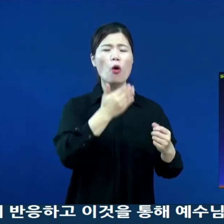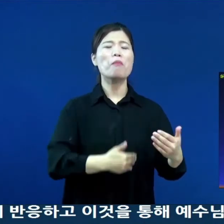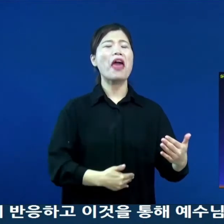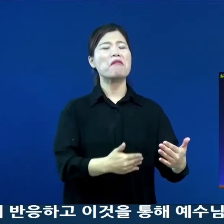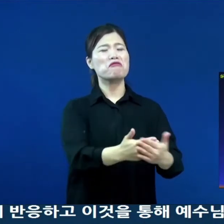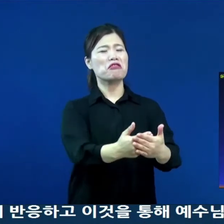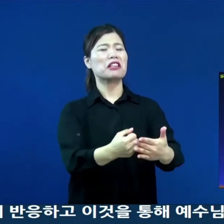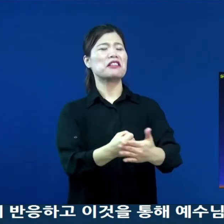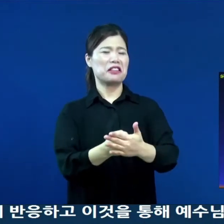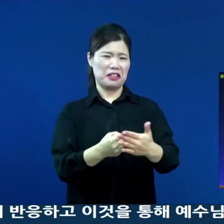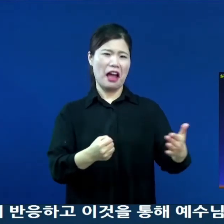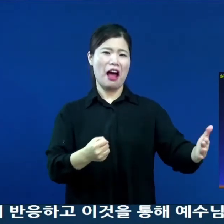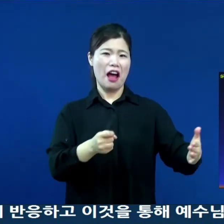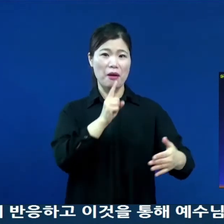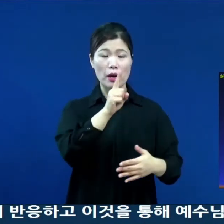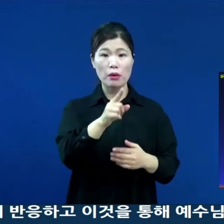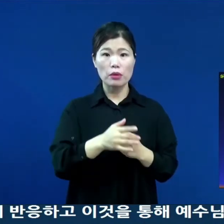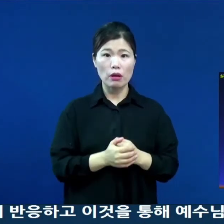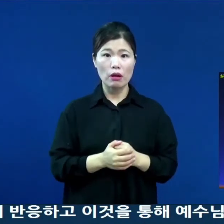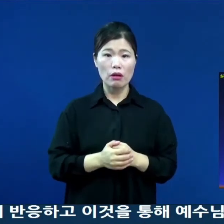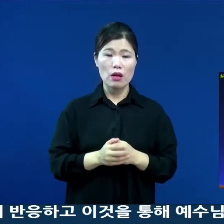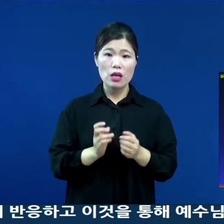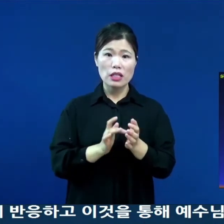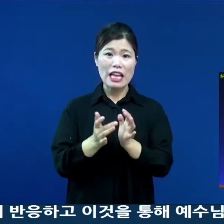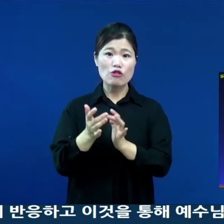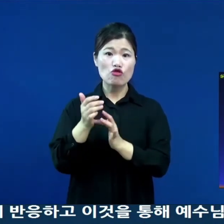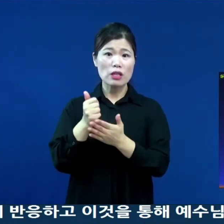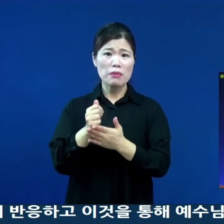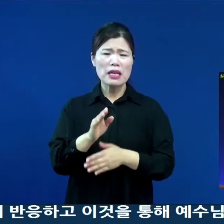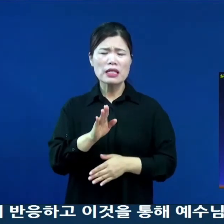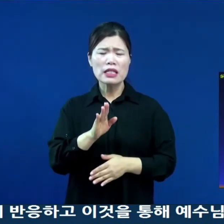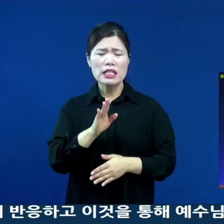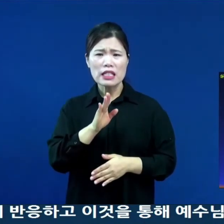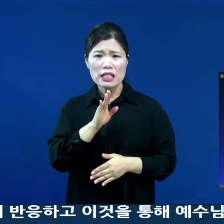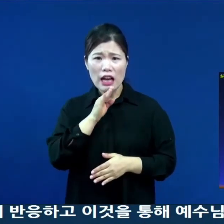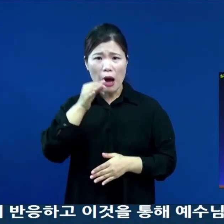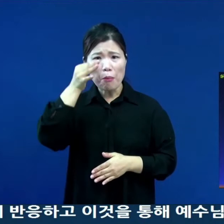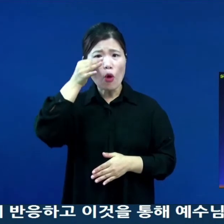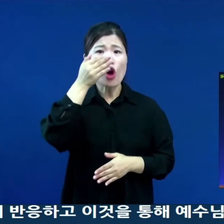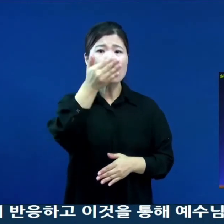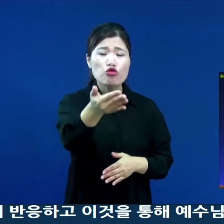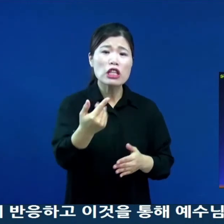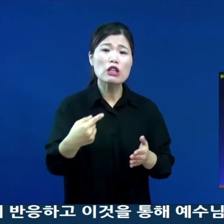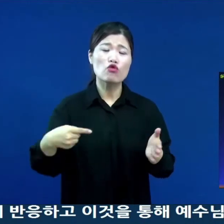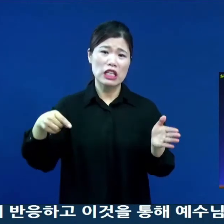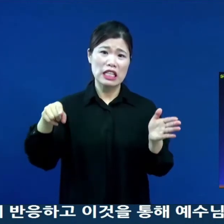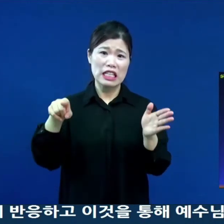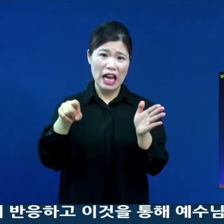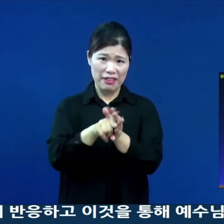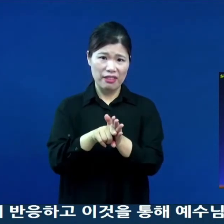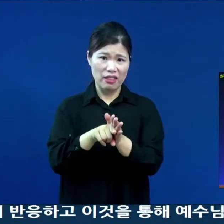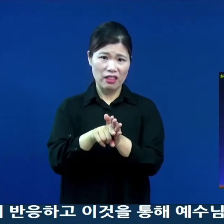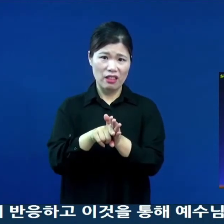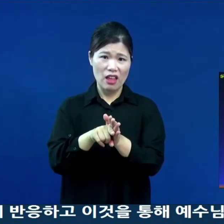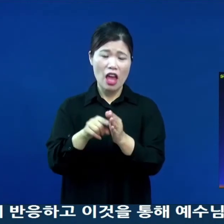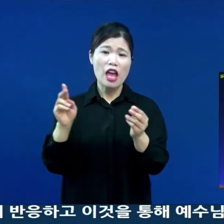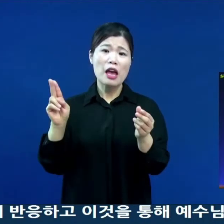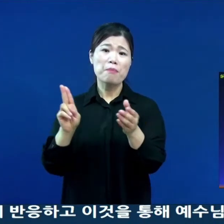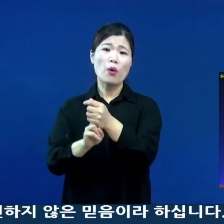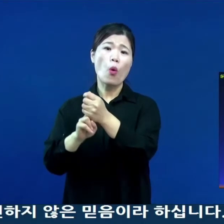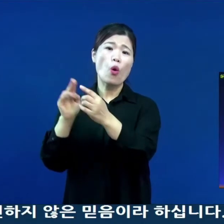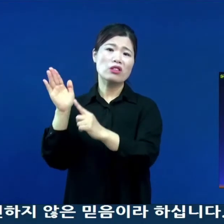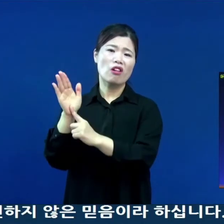까닭이로다. 예수님이 진짜 보여주려고 한 표적은 못 보고 껍데기 현상만 보고 기적적인